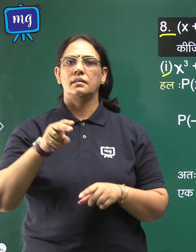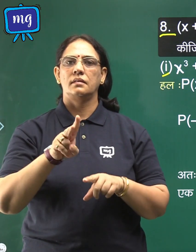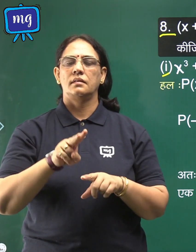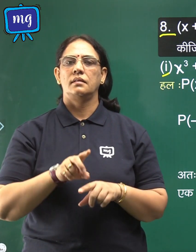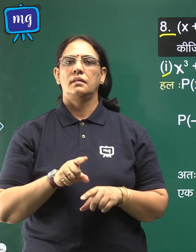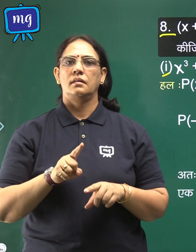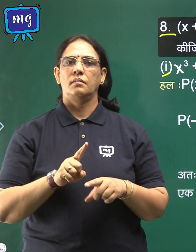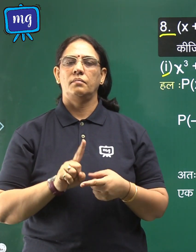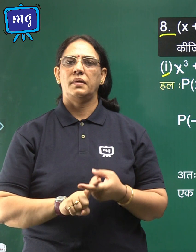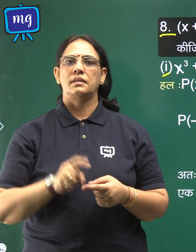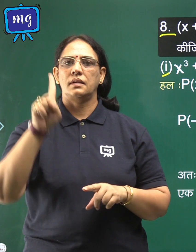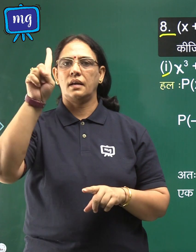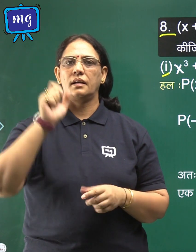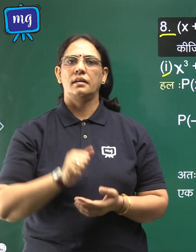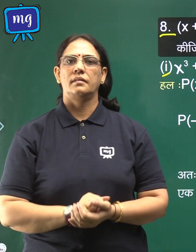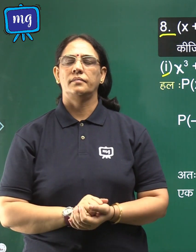प्लस 1